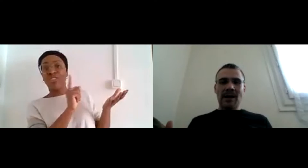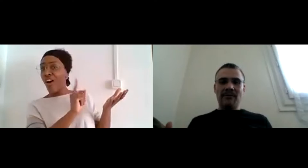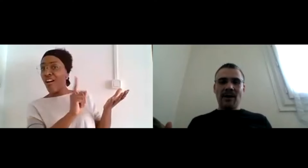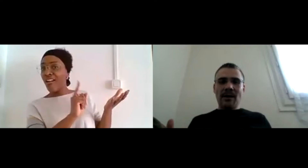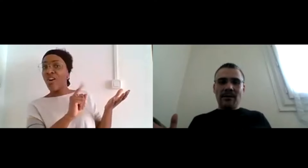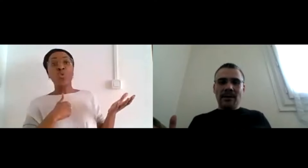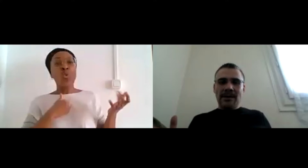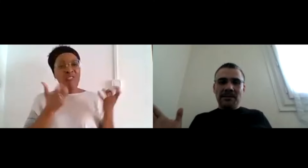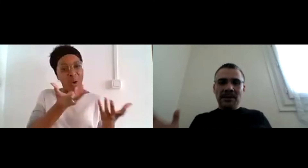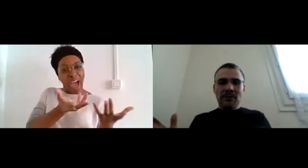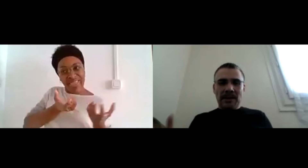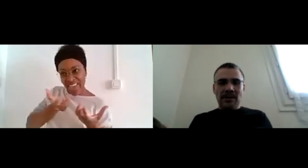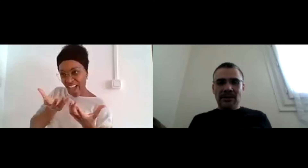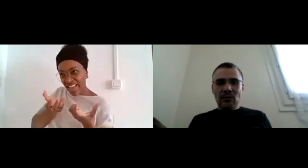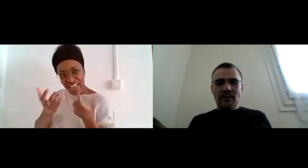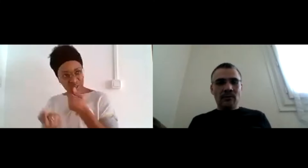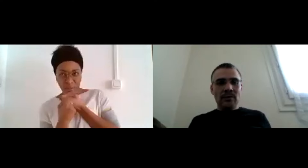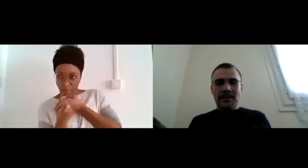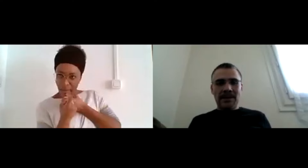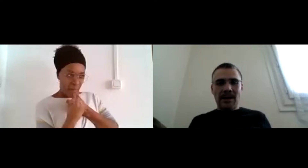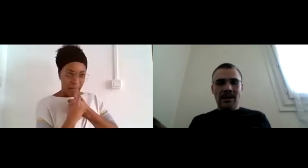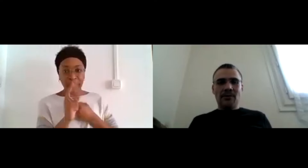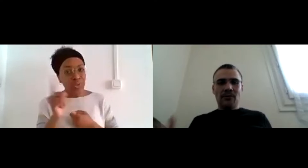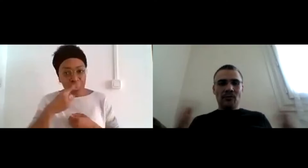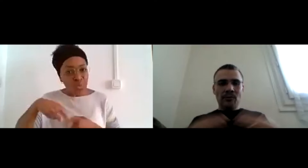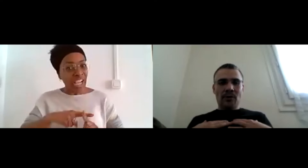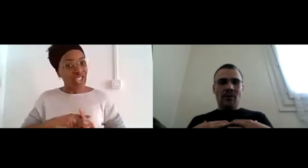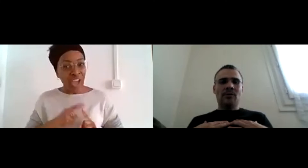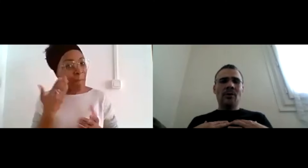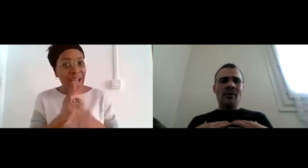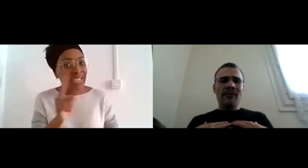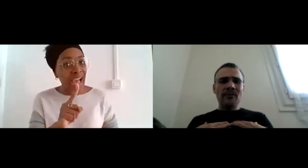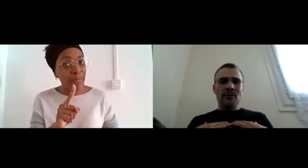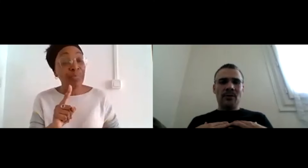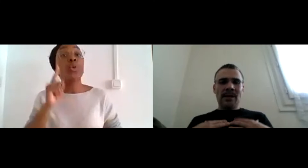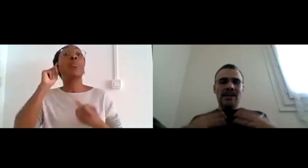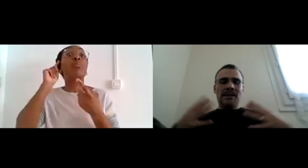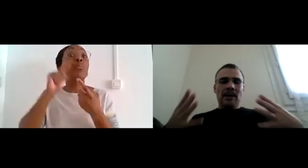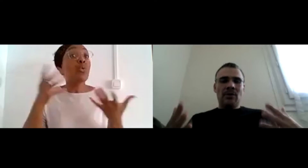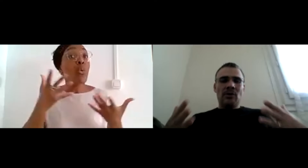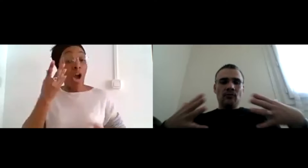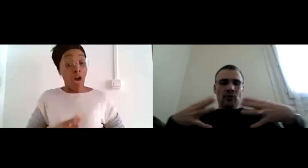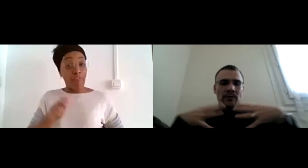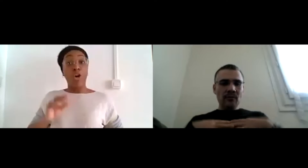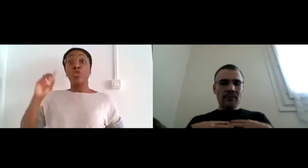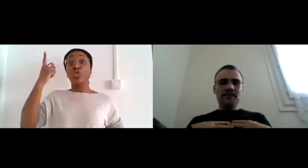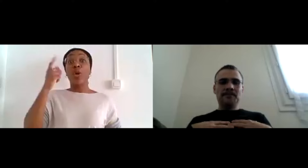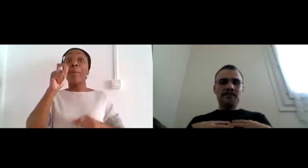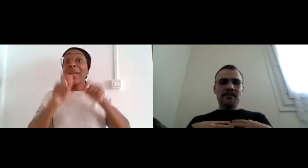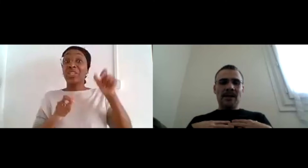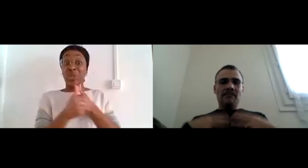chercher à avoir des millions de personnes qui nous suivent. Nous, c'est pas ça. Notre but en tant qu'enfants de Dieu, c'est pas que les gens nous suivent,